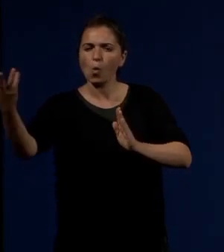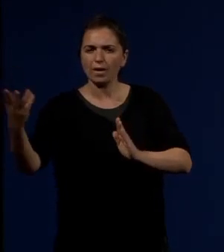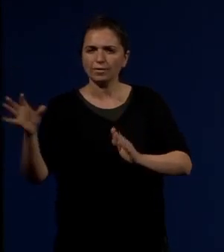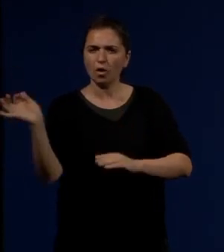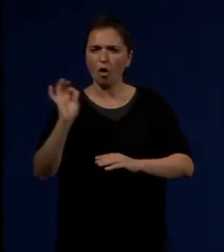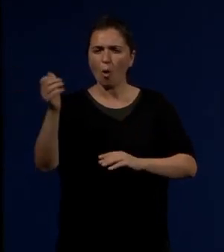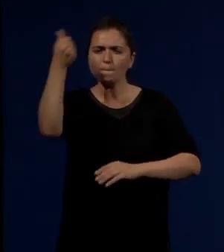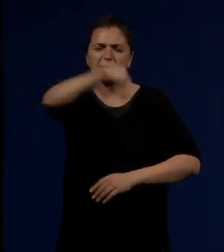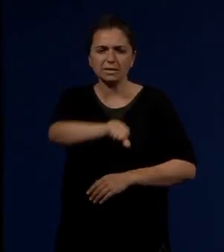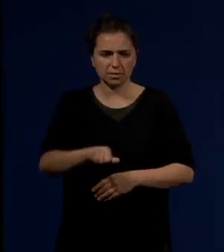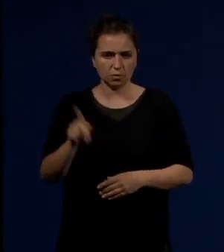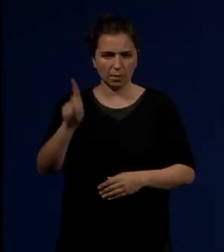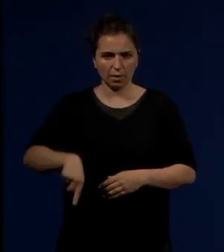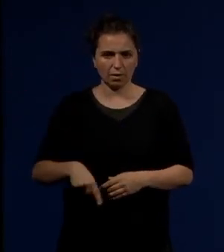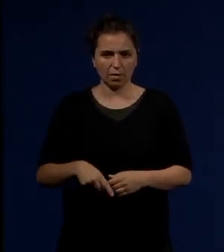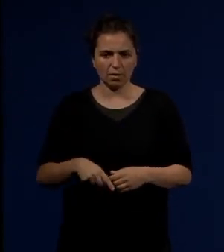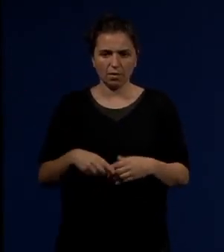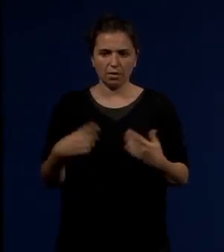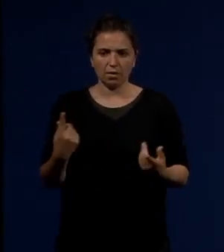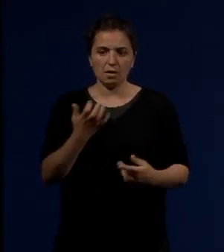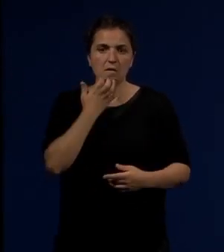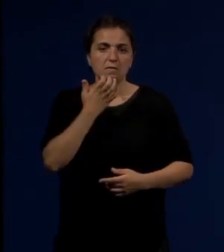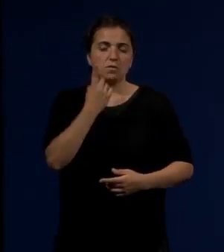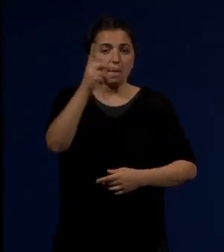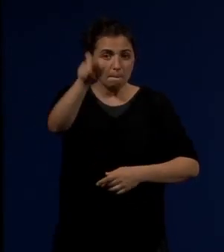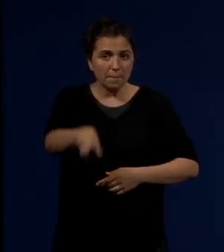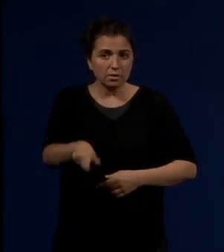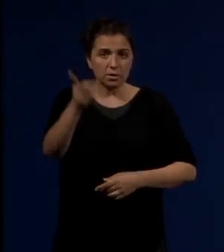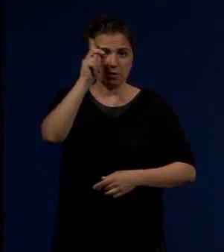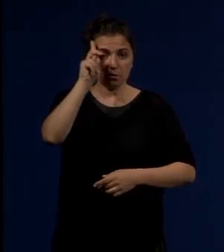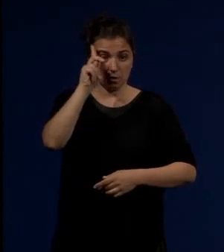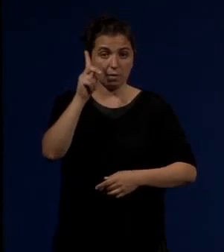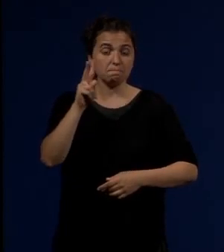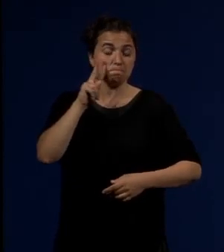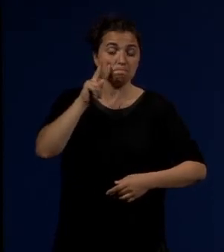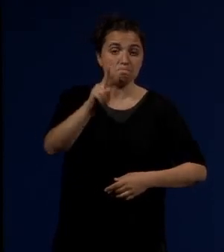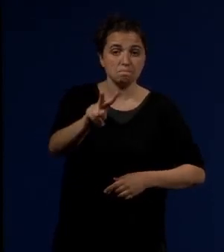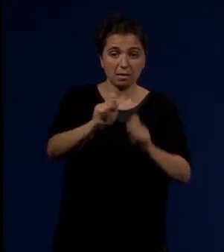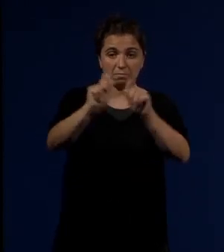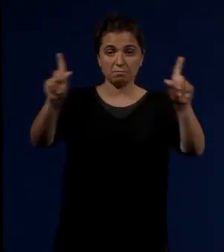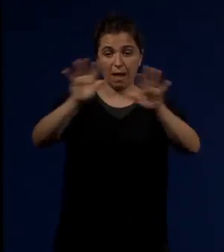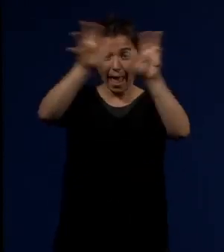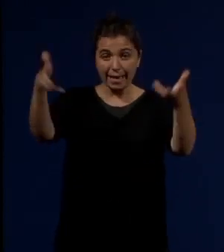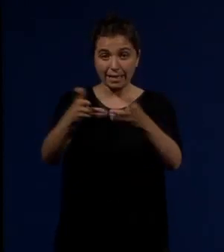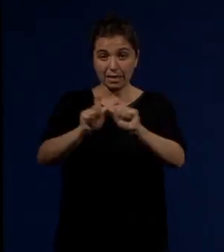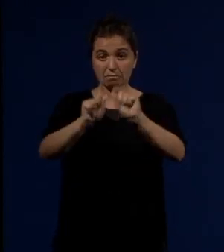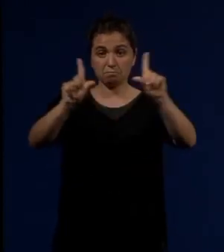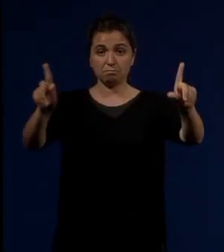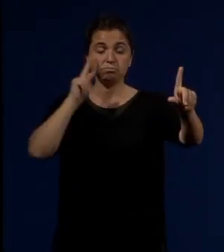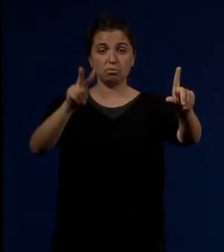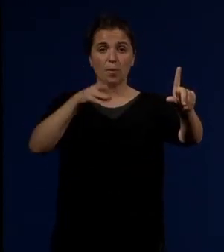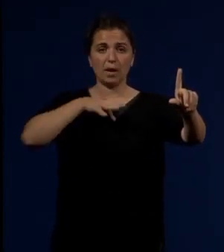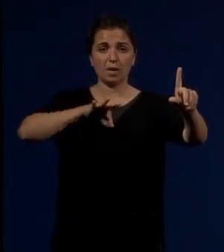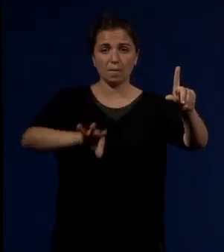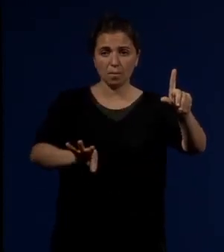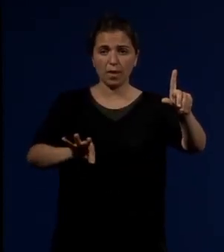machismo? Por se alguén ainda non o sabe, están a disposición vosa en internet as grabacións que todo o mundo pode escoitar como Baltar, o